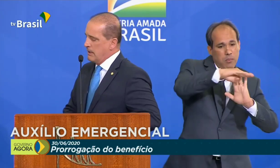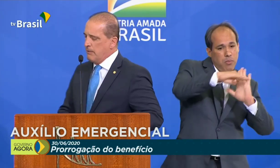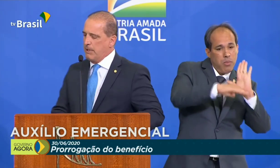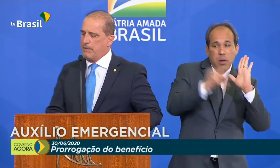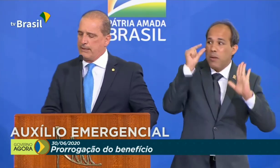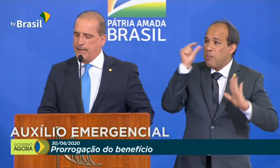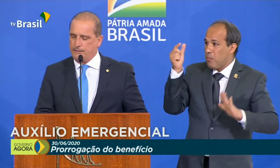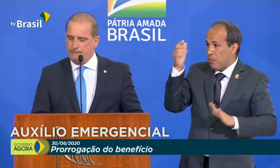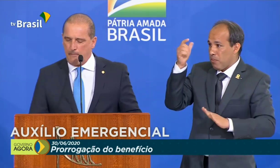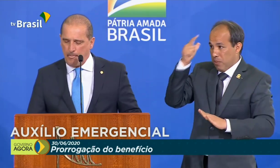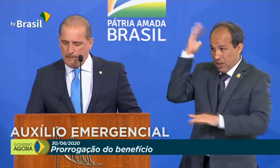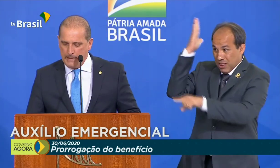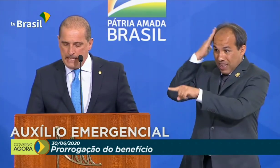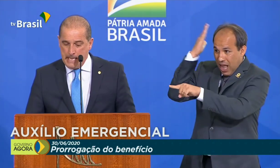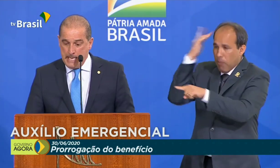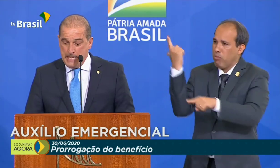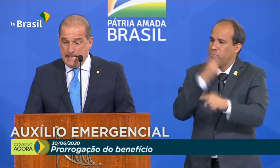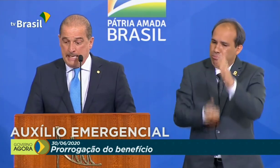ser implementado.